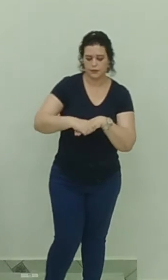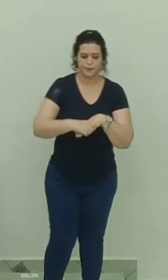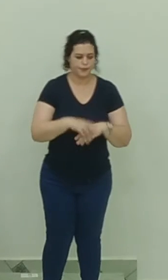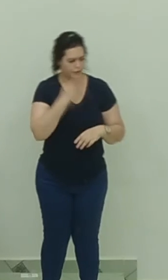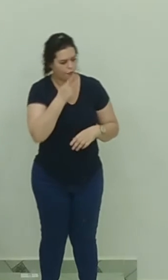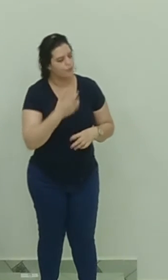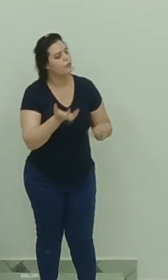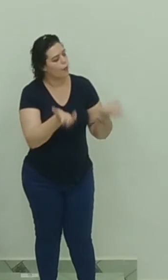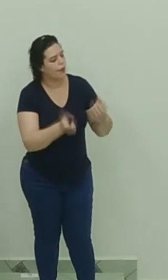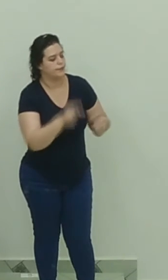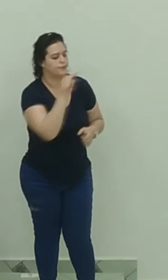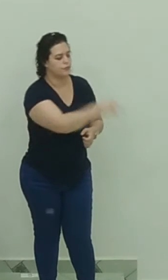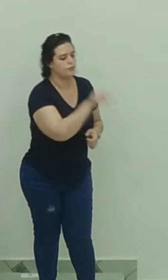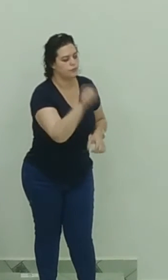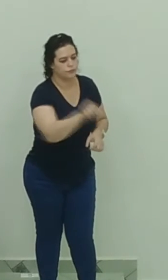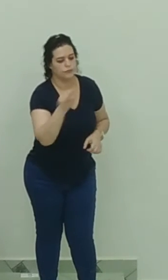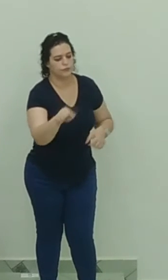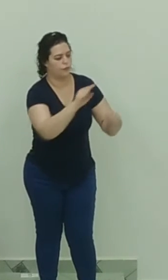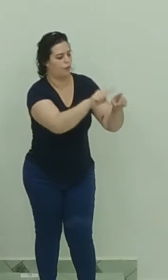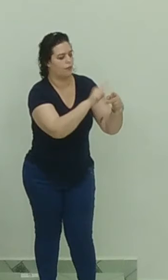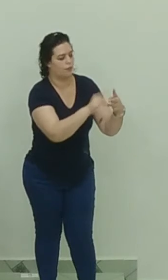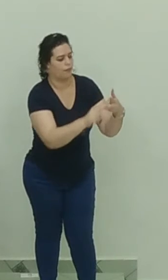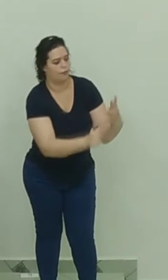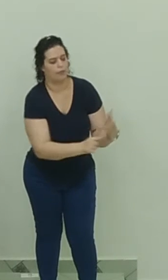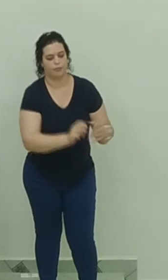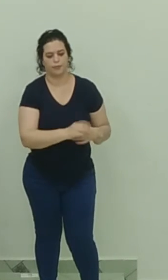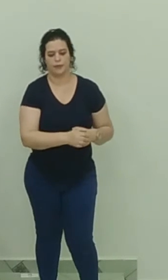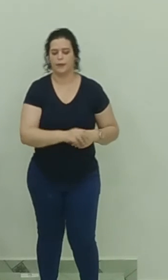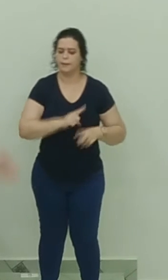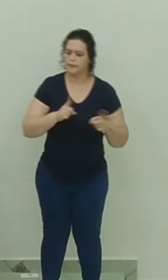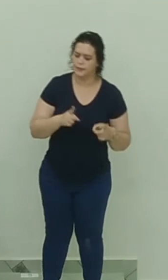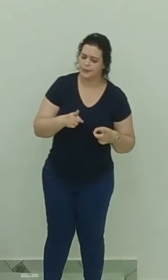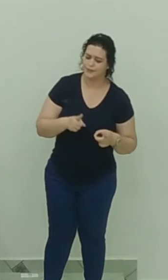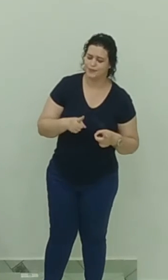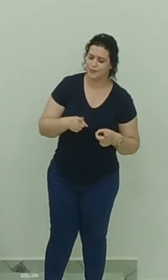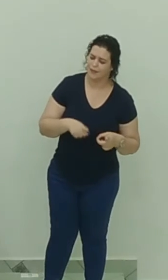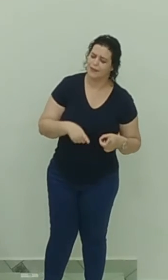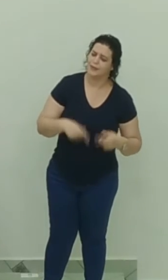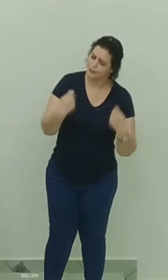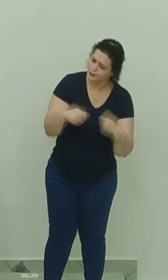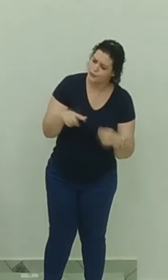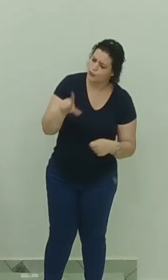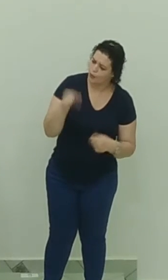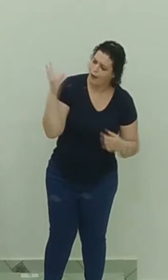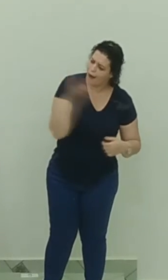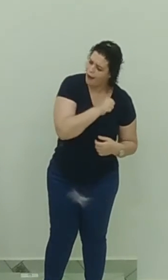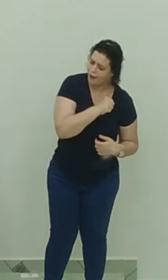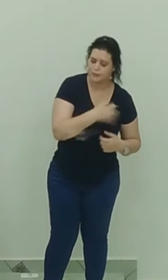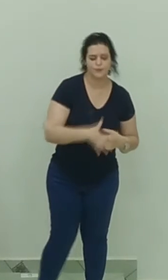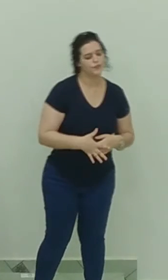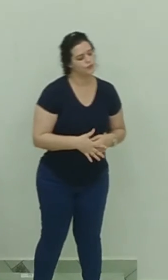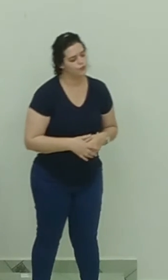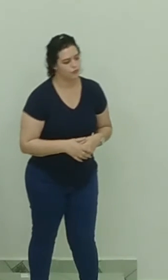quero esse. Rapaz, o tempo está correndo, você não se decide logo. Muito